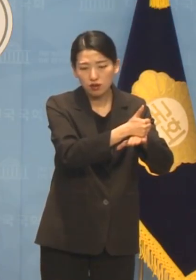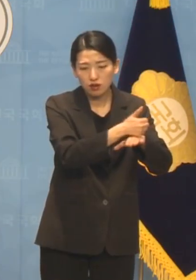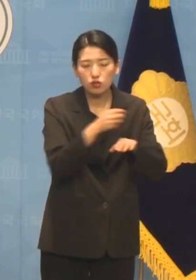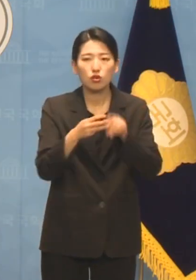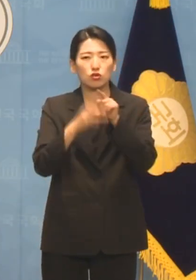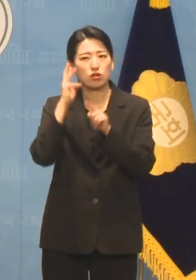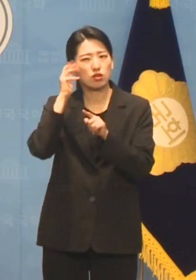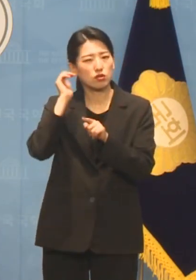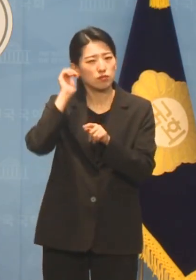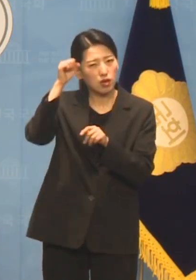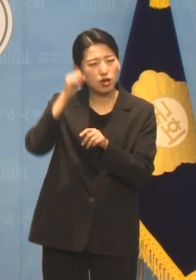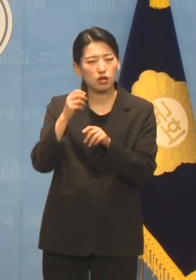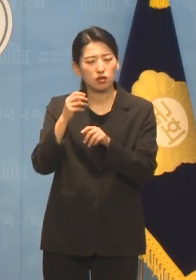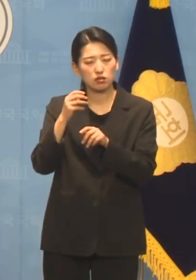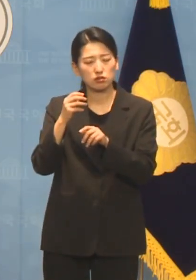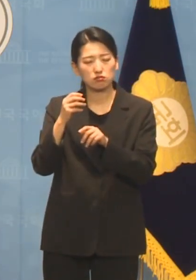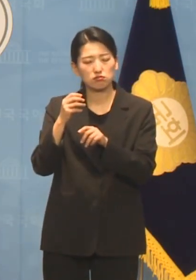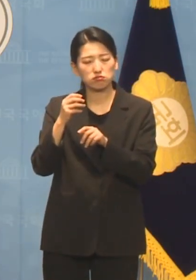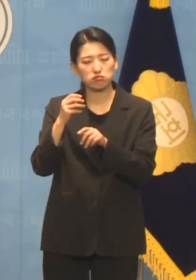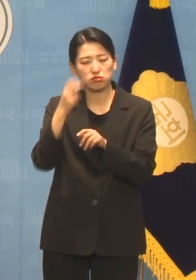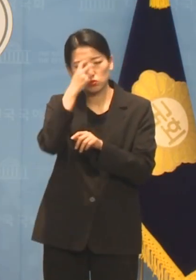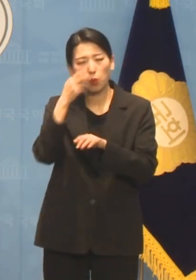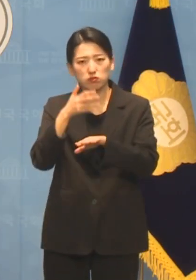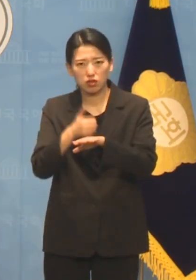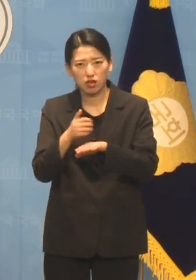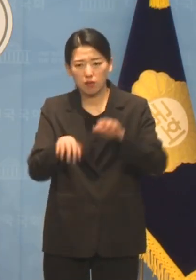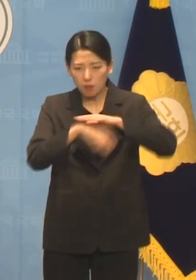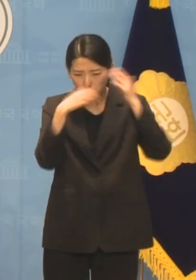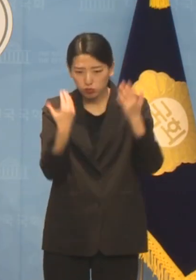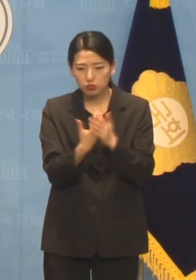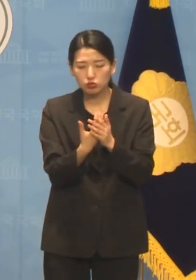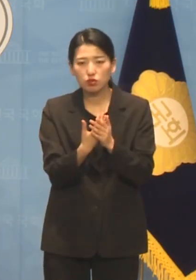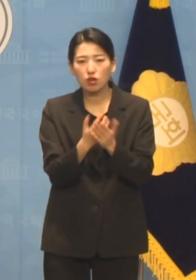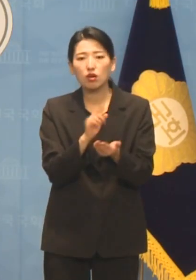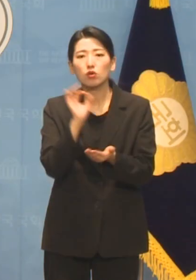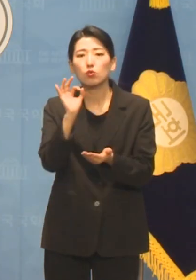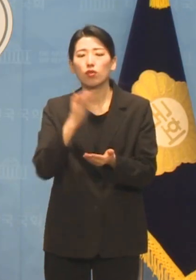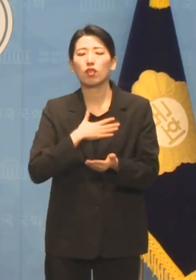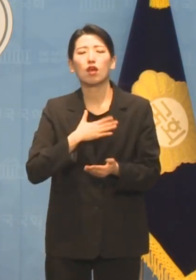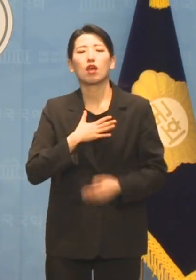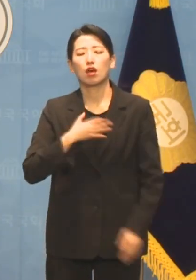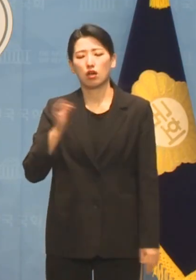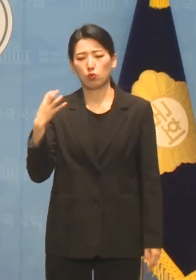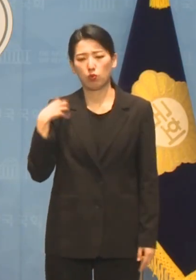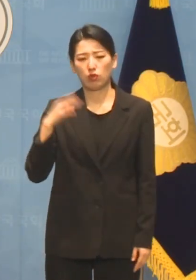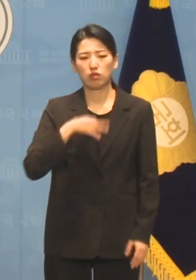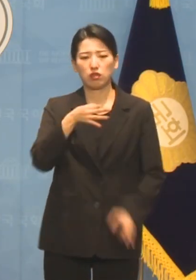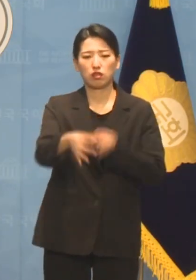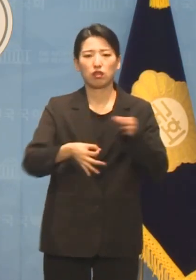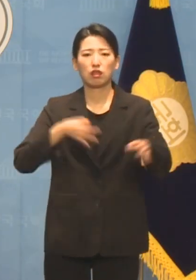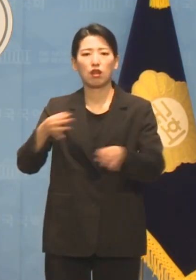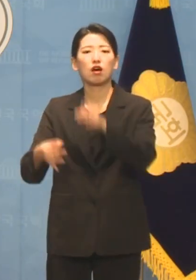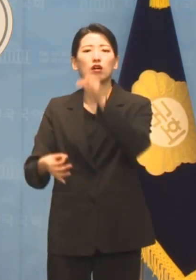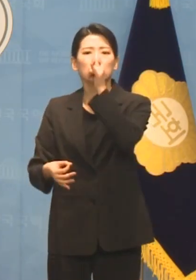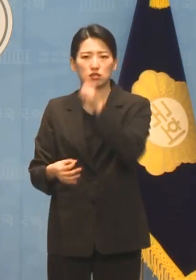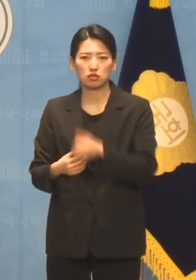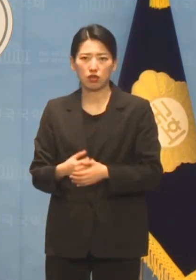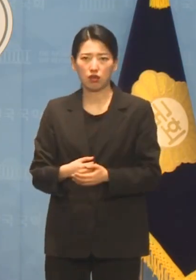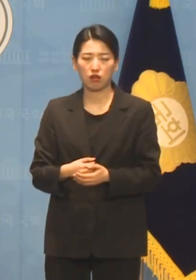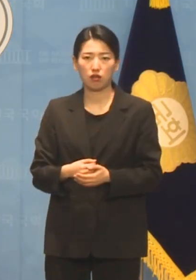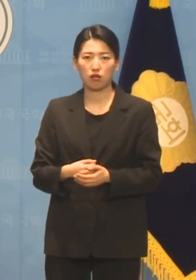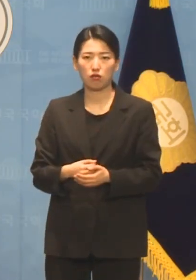여론조사 비용도 내가 냈다며 명 씨가 윤 대통령과 이준석 의원의 여론조사를 할 때 같이 좀 도와달라고